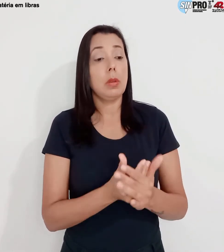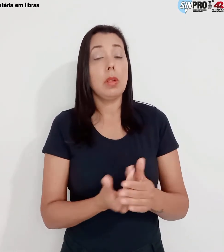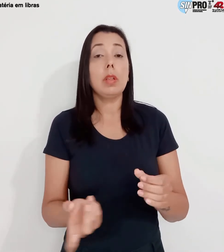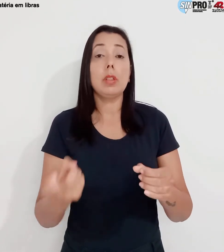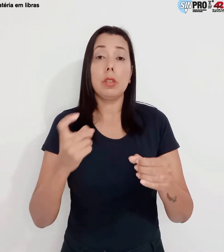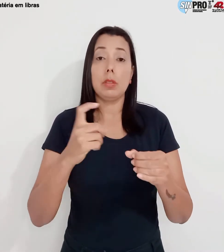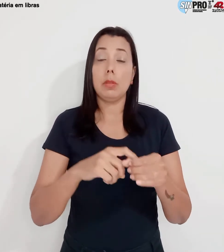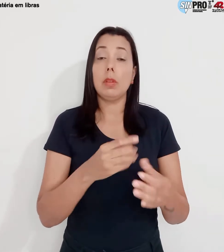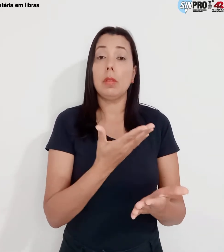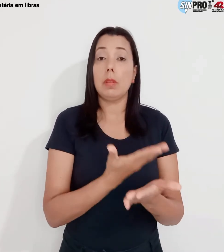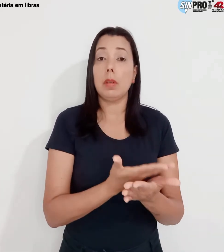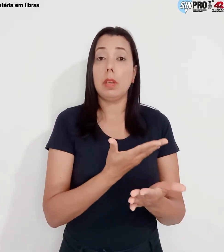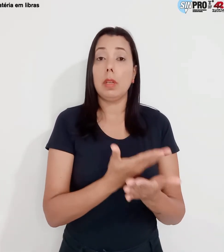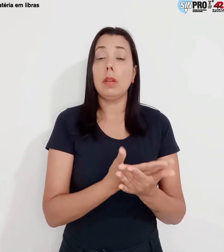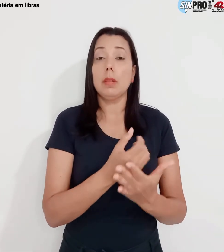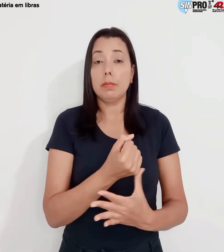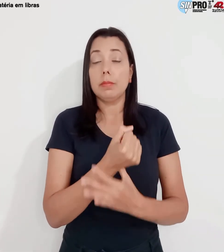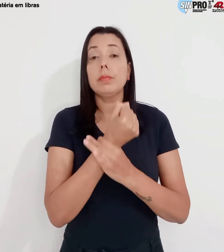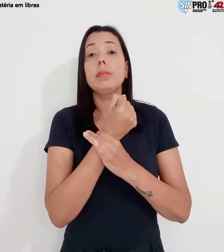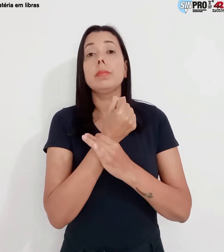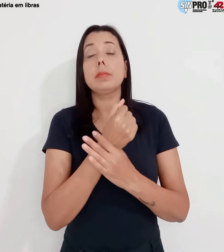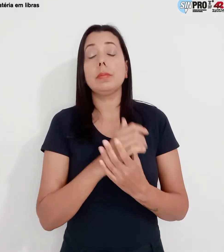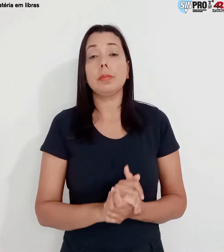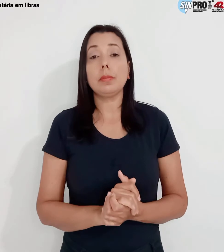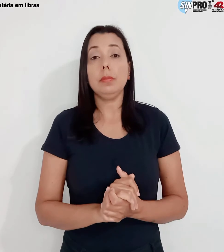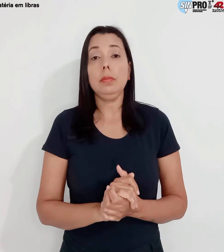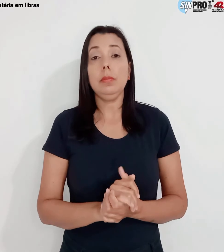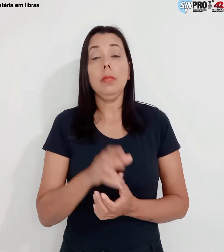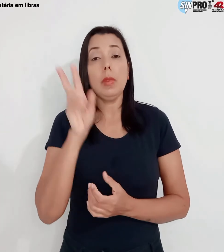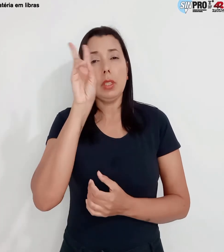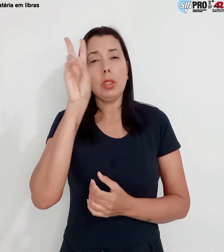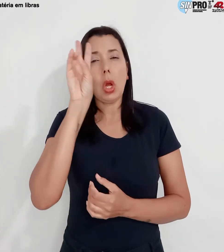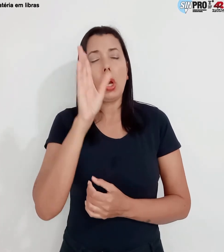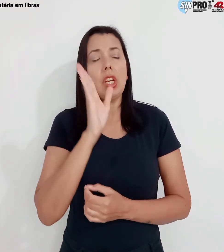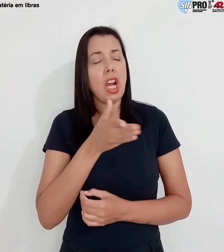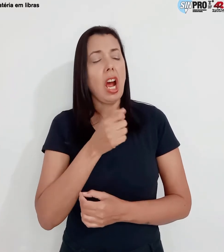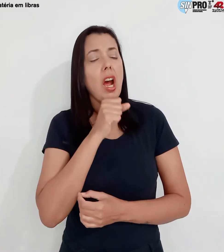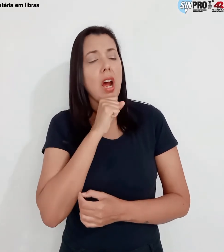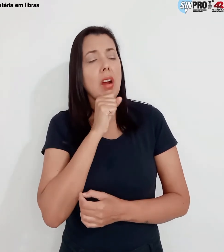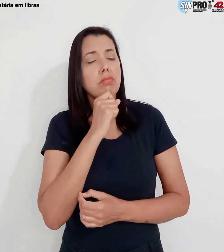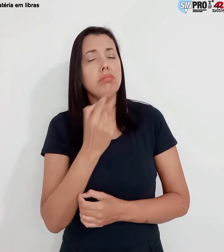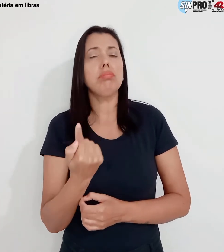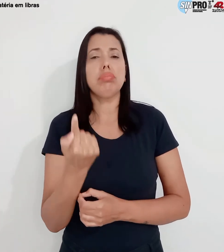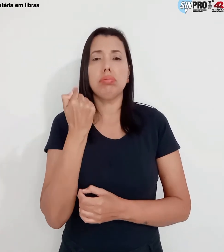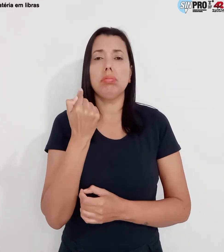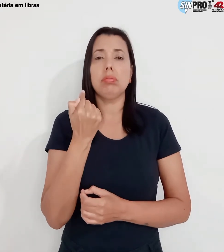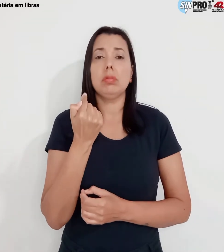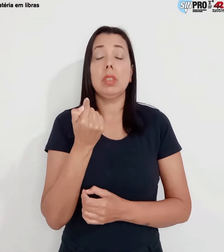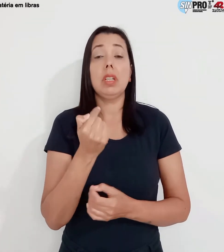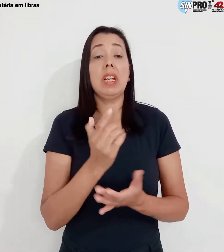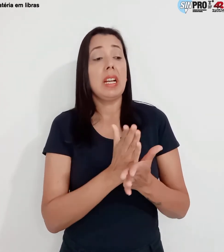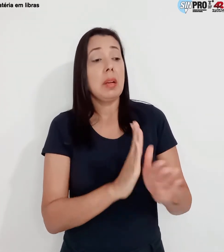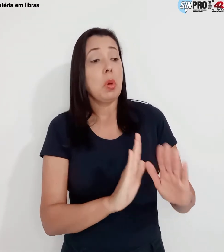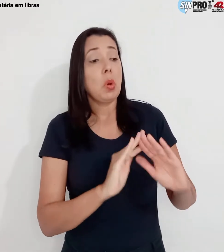uma volta às aulas segura. História antiga. A destruição da